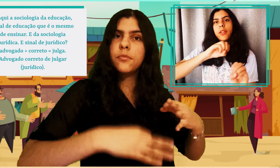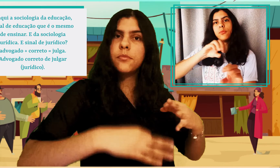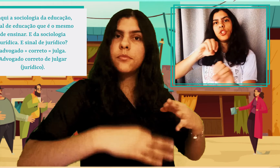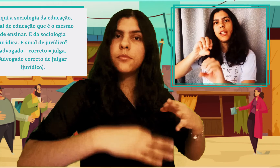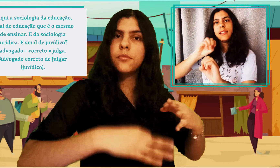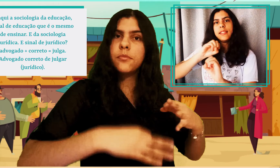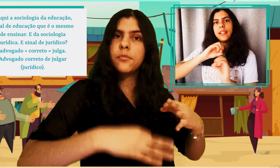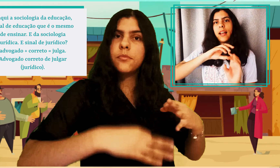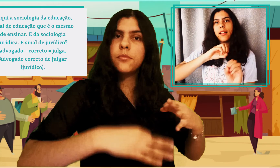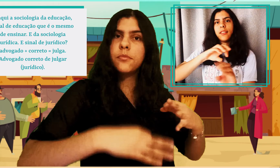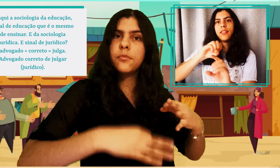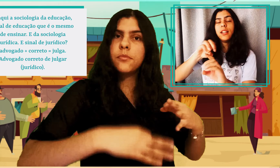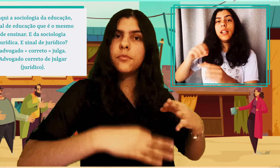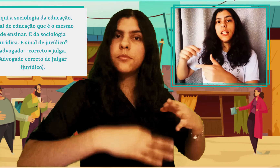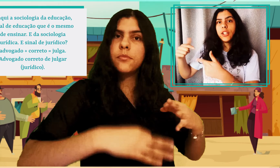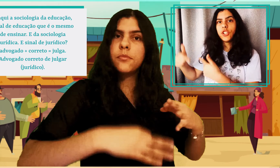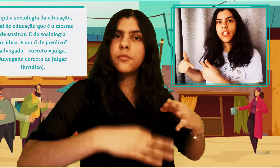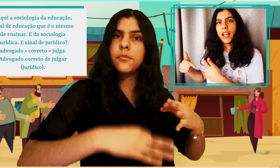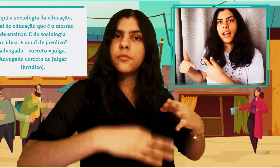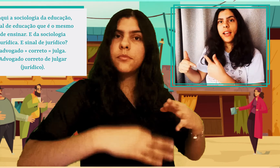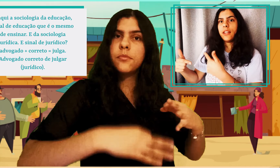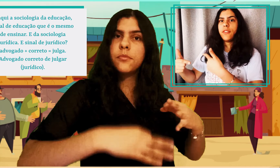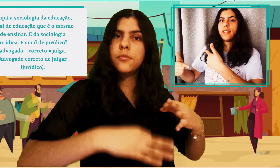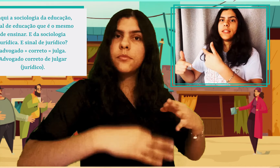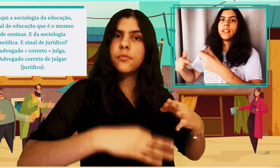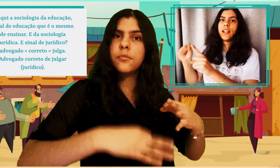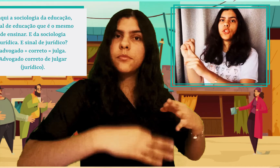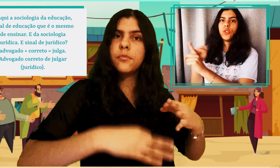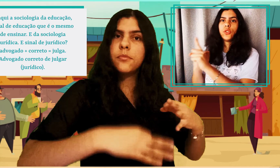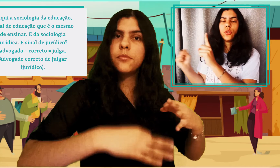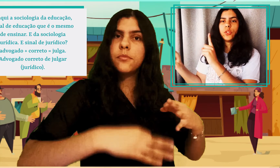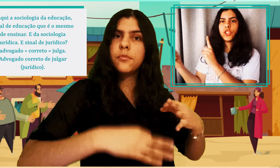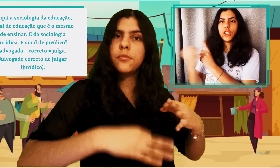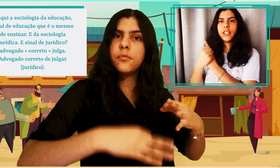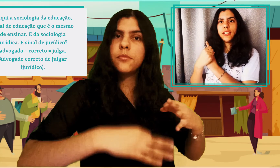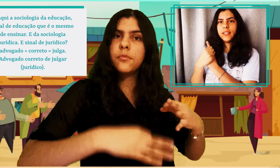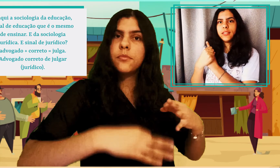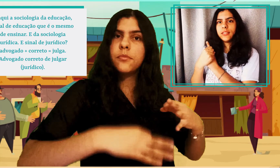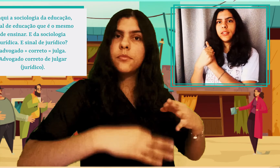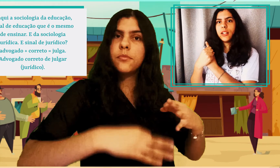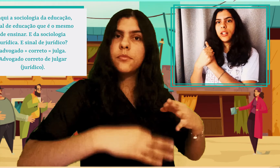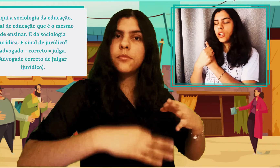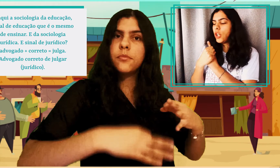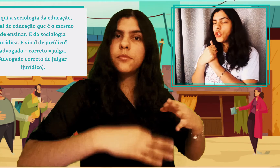que é o mesmo de ensinar. E de cá ela fez a sociologia